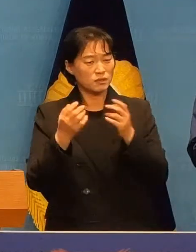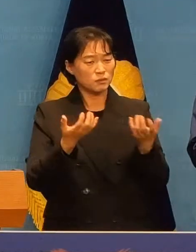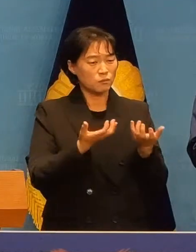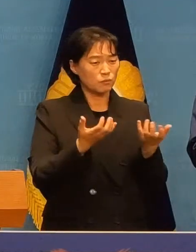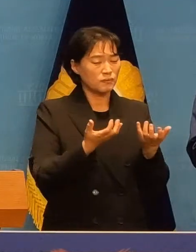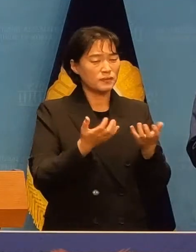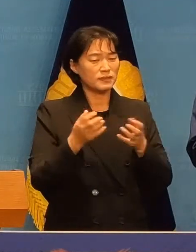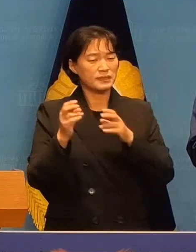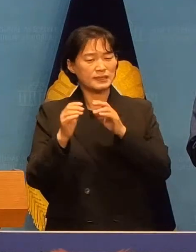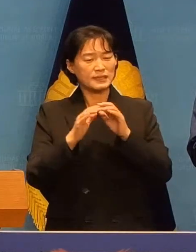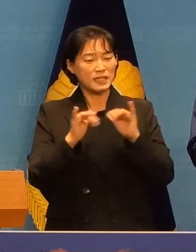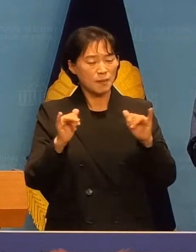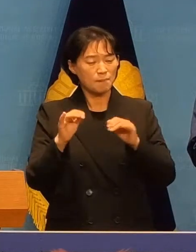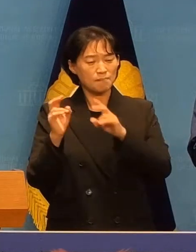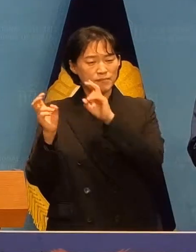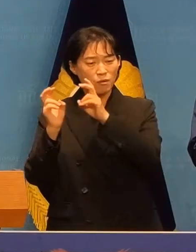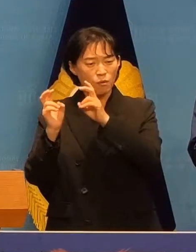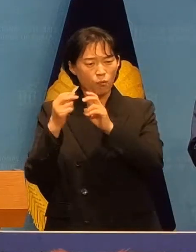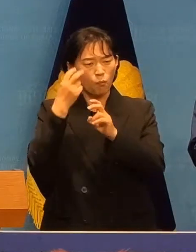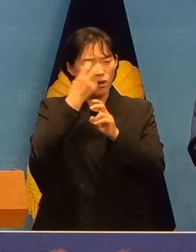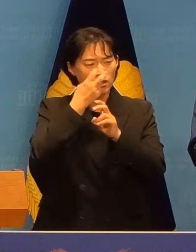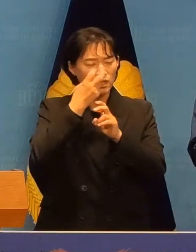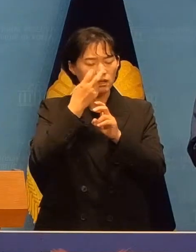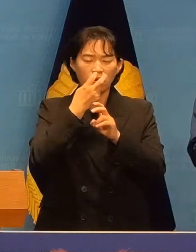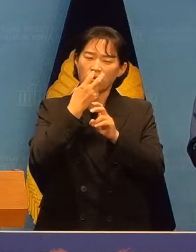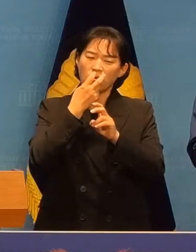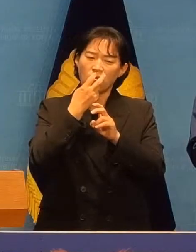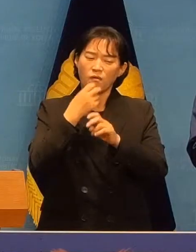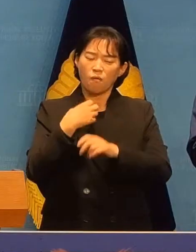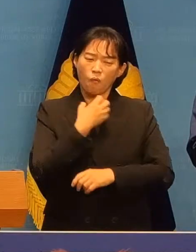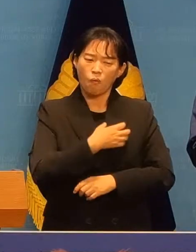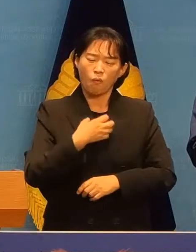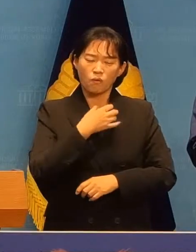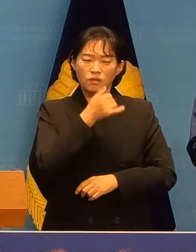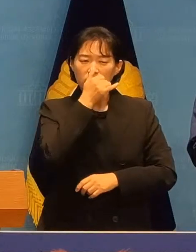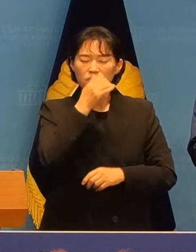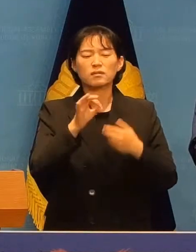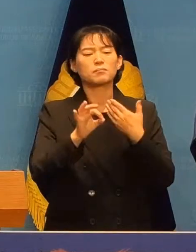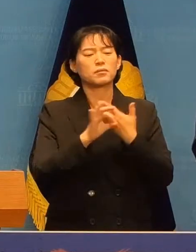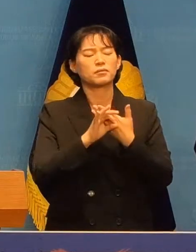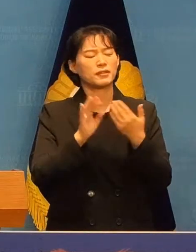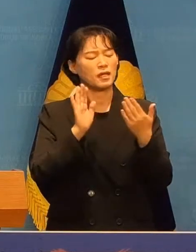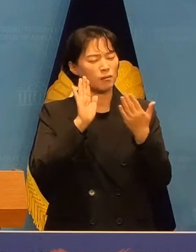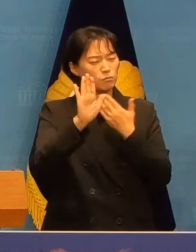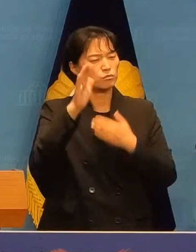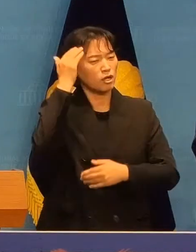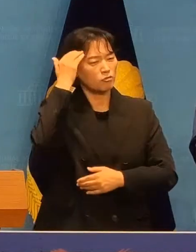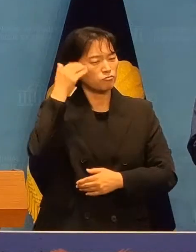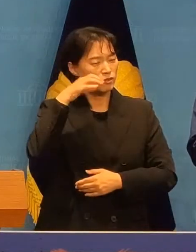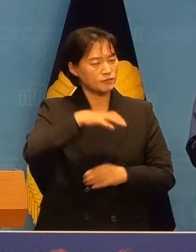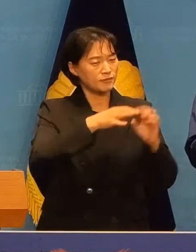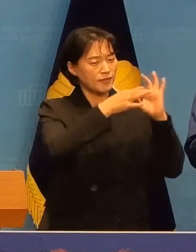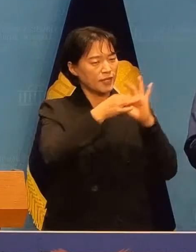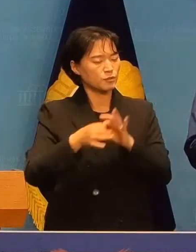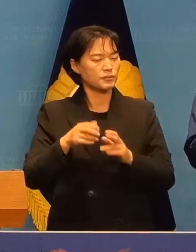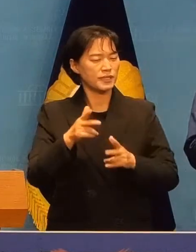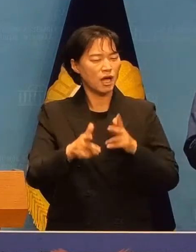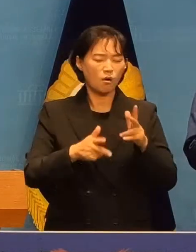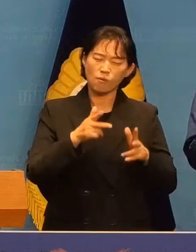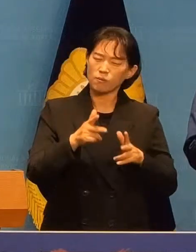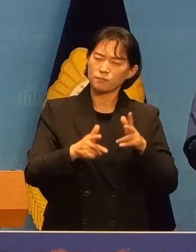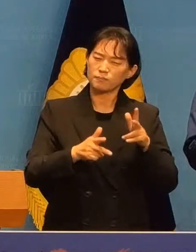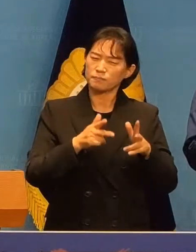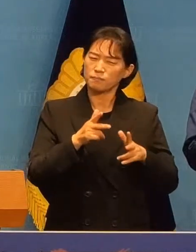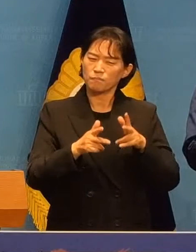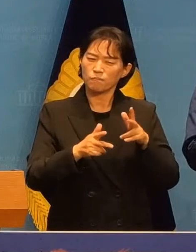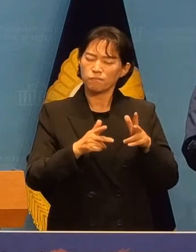어려움 등이 발생할 가능성이 높다고 한다면 이것은 앞으로 한국에서 계속 사업할 수 있는